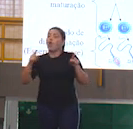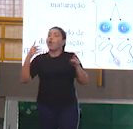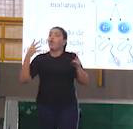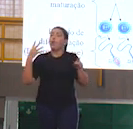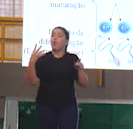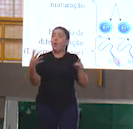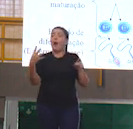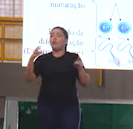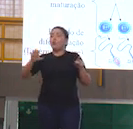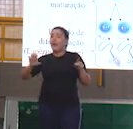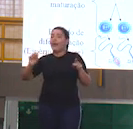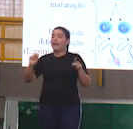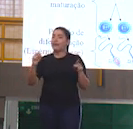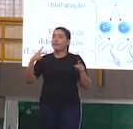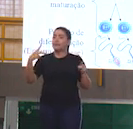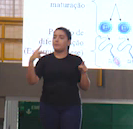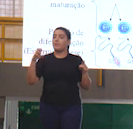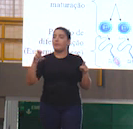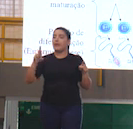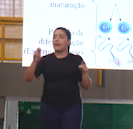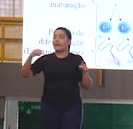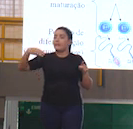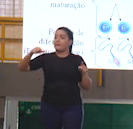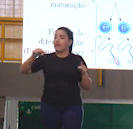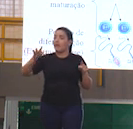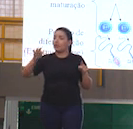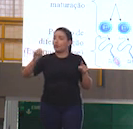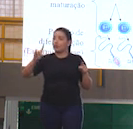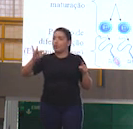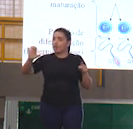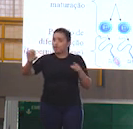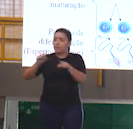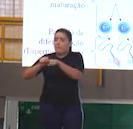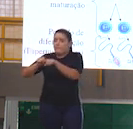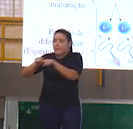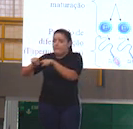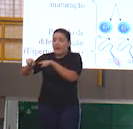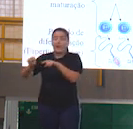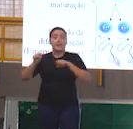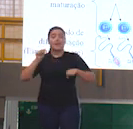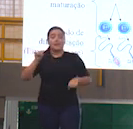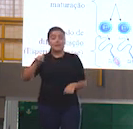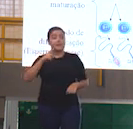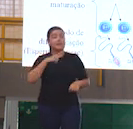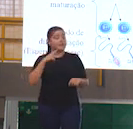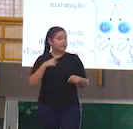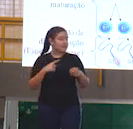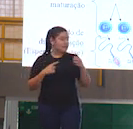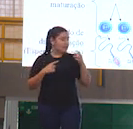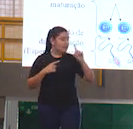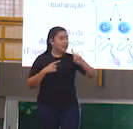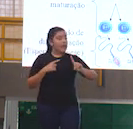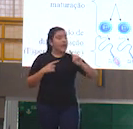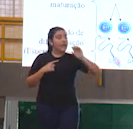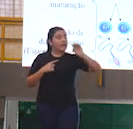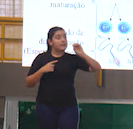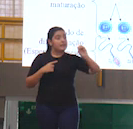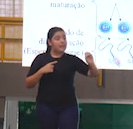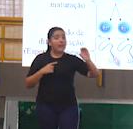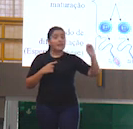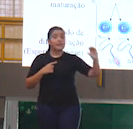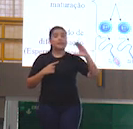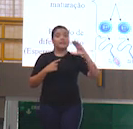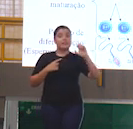4 espermatozoides. Ou seja, se tiver 100 células